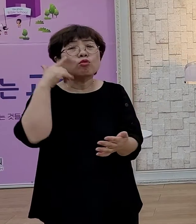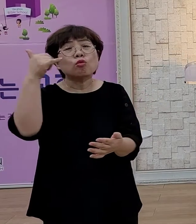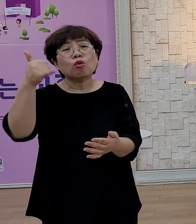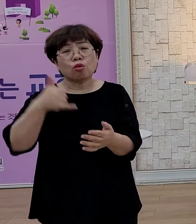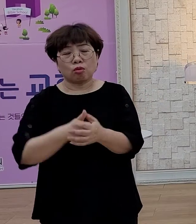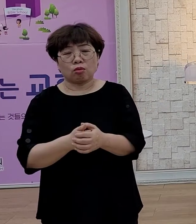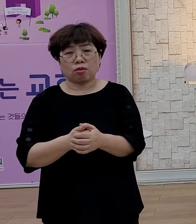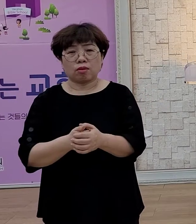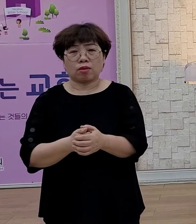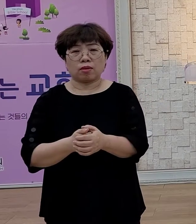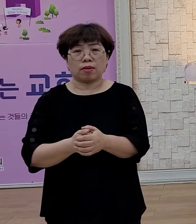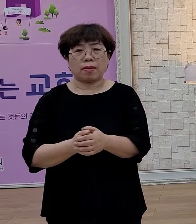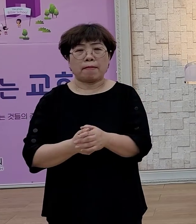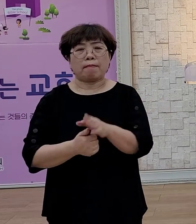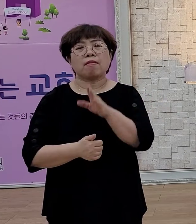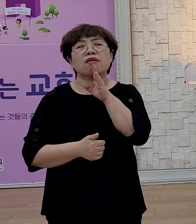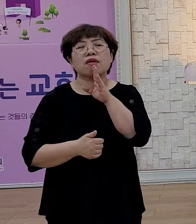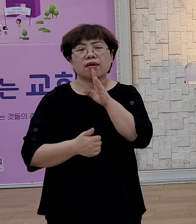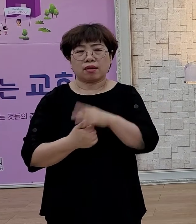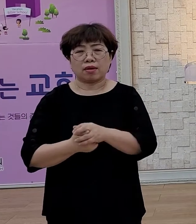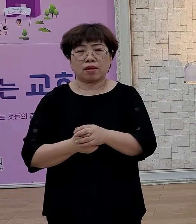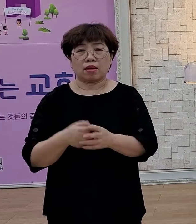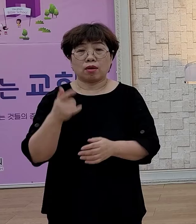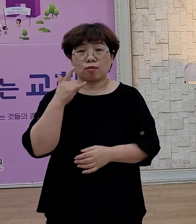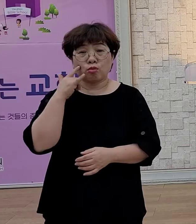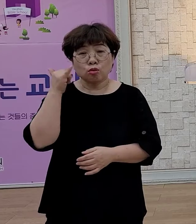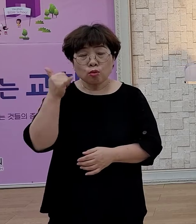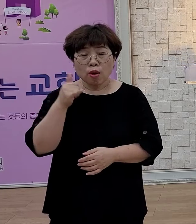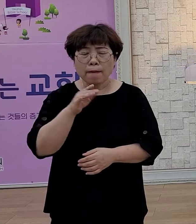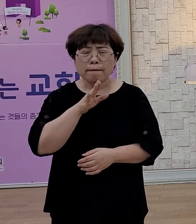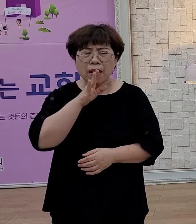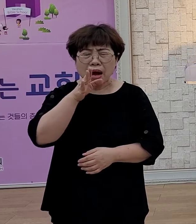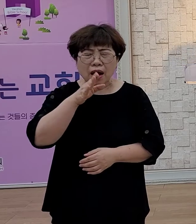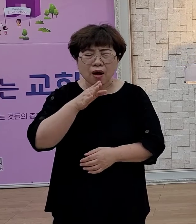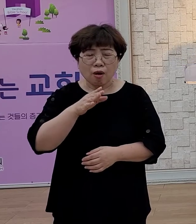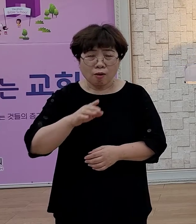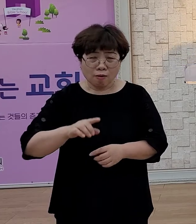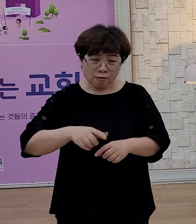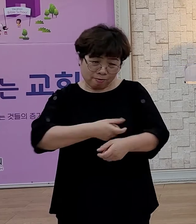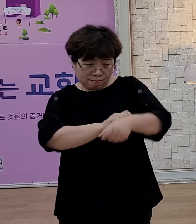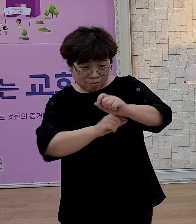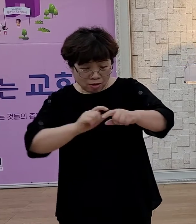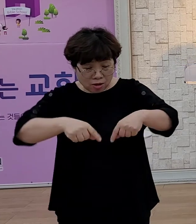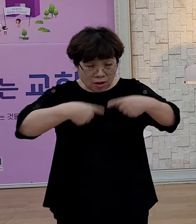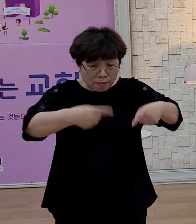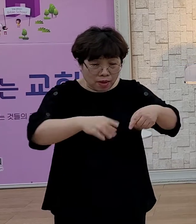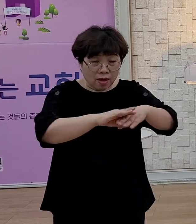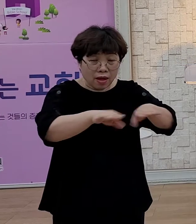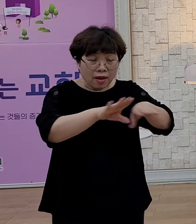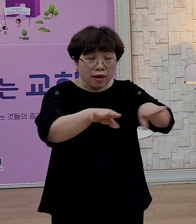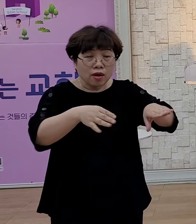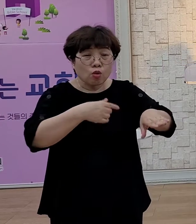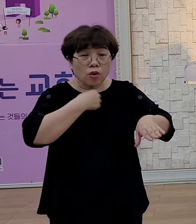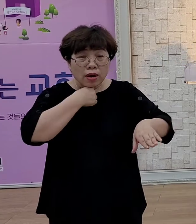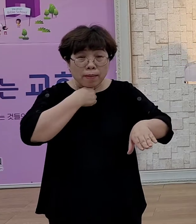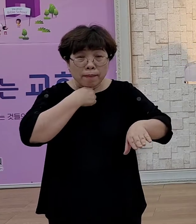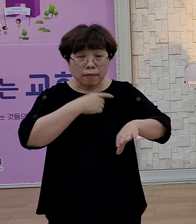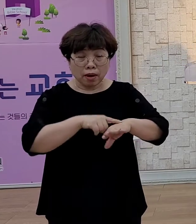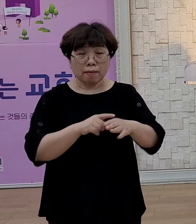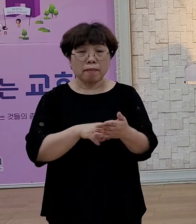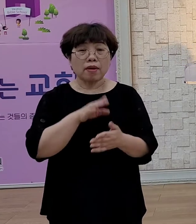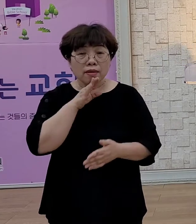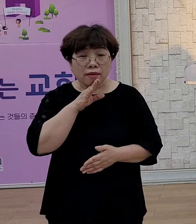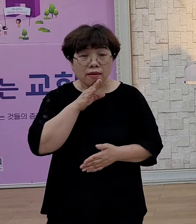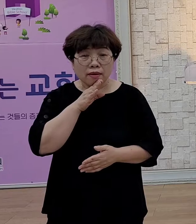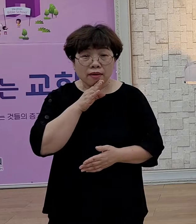그거예요. 부모가 당장 가서 이렇게 해결해 주려고 이렇게 할 거예요. 마찬가지다. 자,